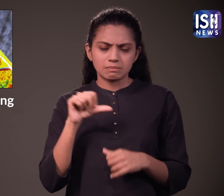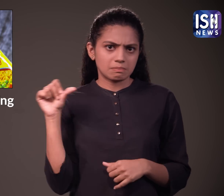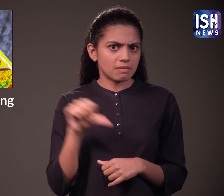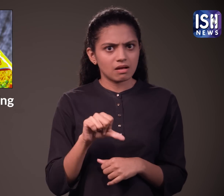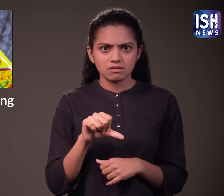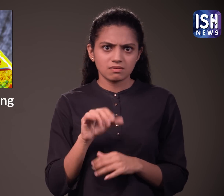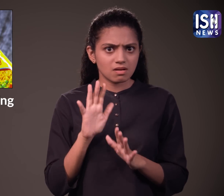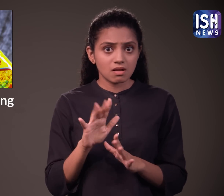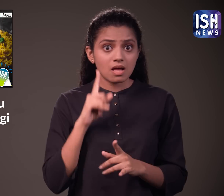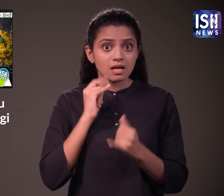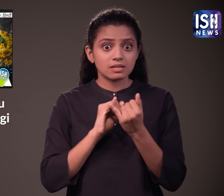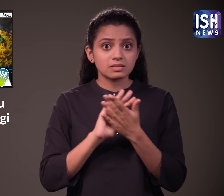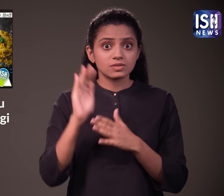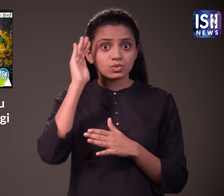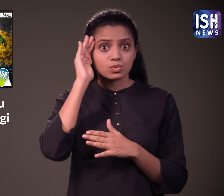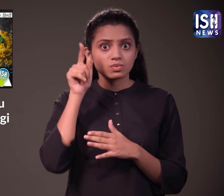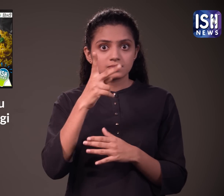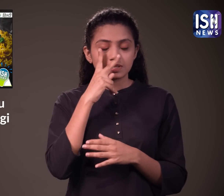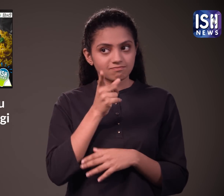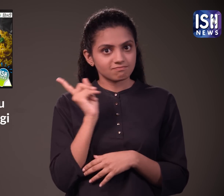इस बारे में वीडियो जारी किया था, देखने के लिए यहां क्लिक करे